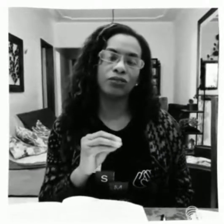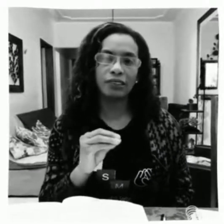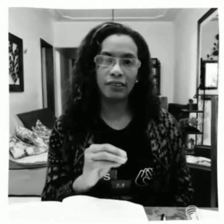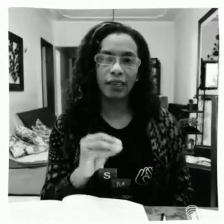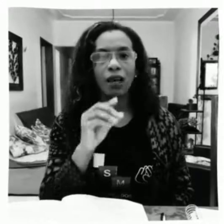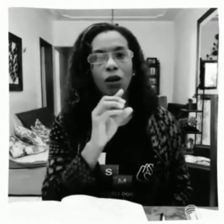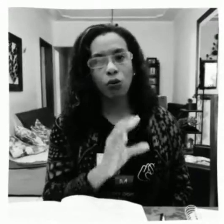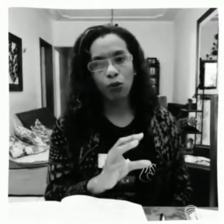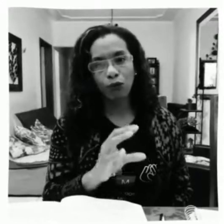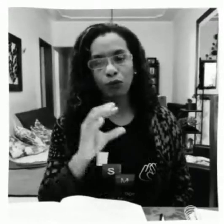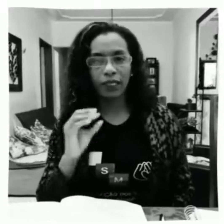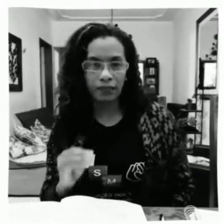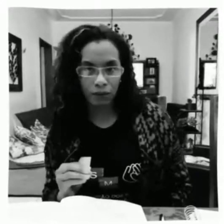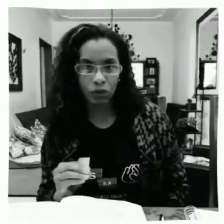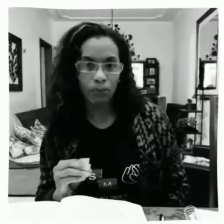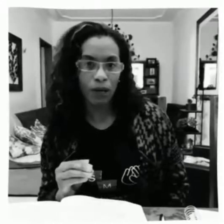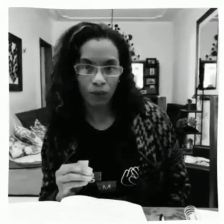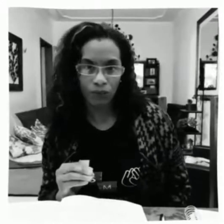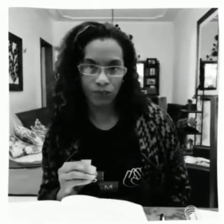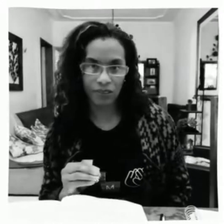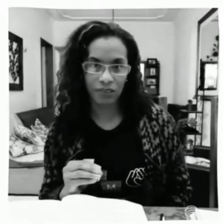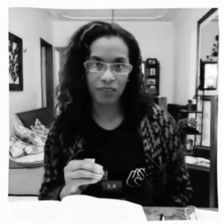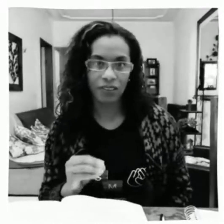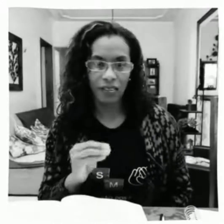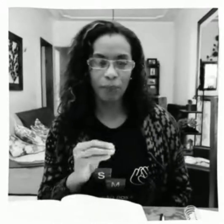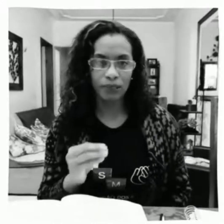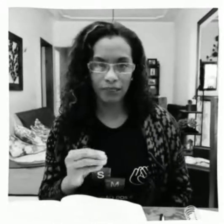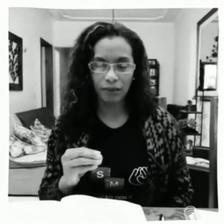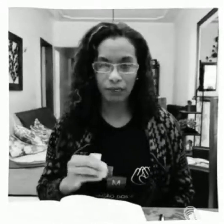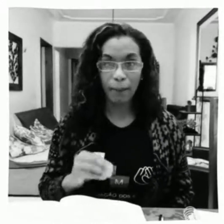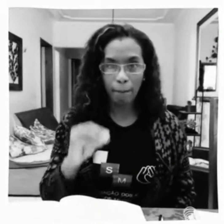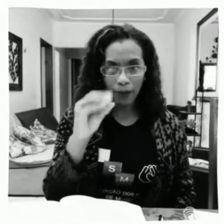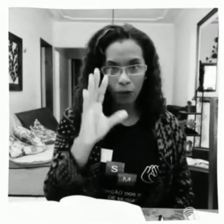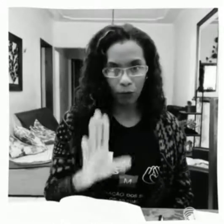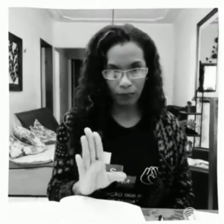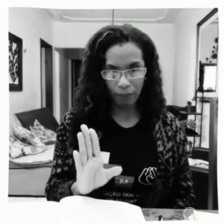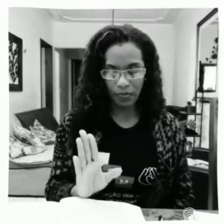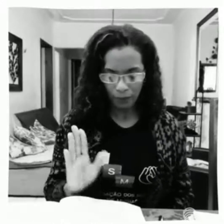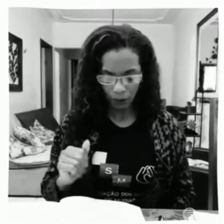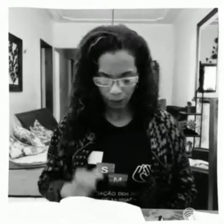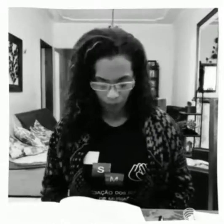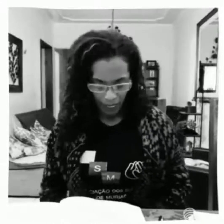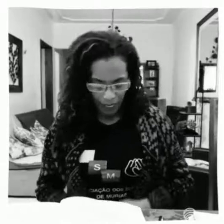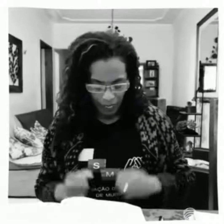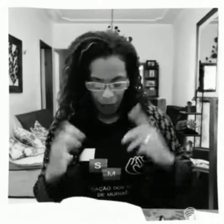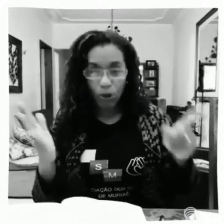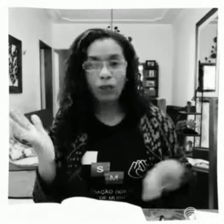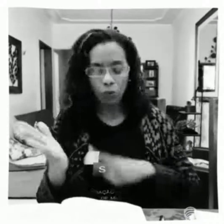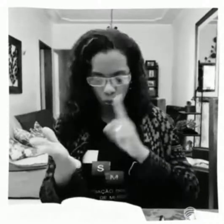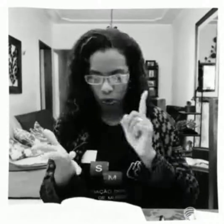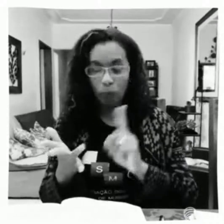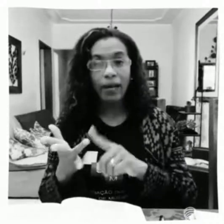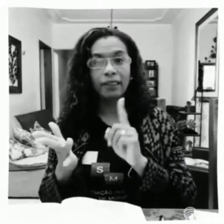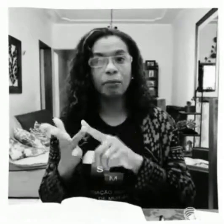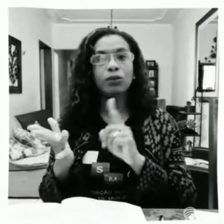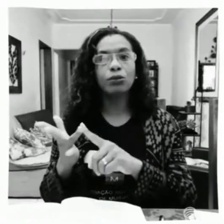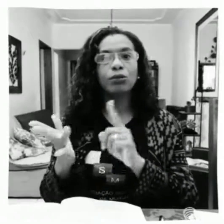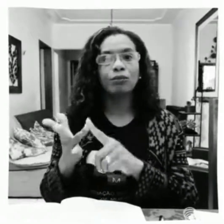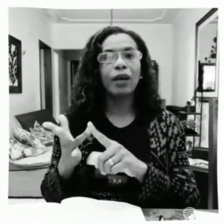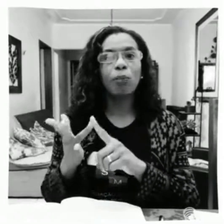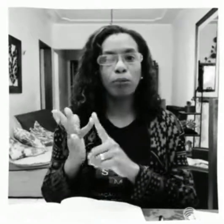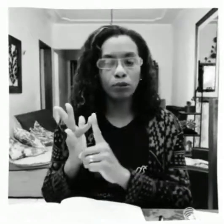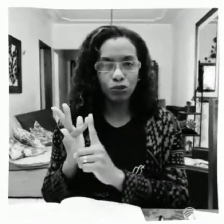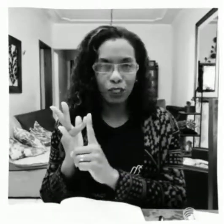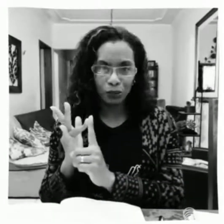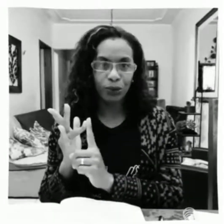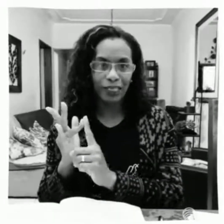estou querendo dizer configuração de mãos, que é a posição da minha mão. Agora, o outro parâmetro